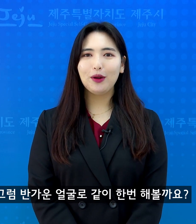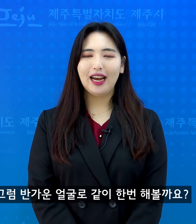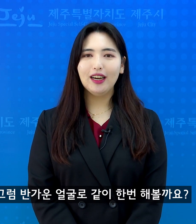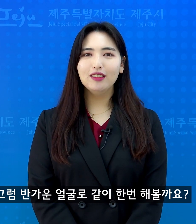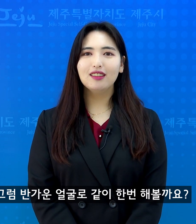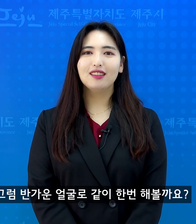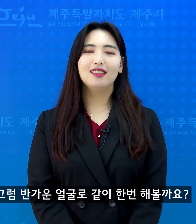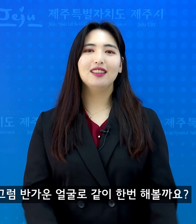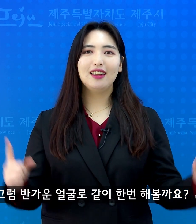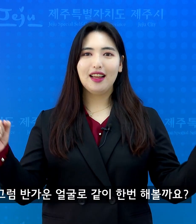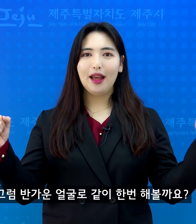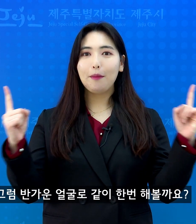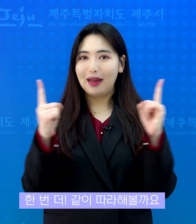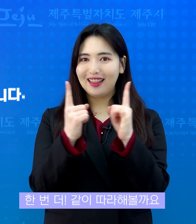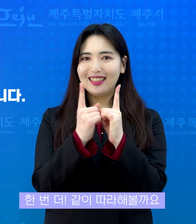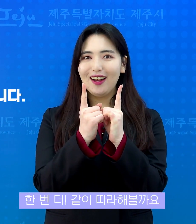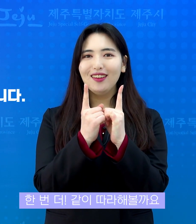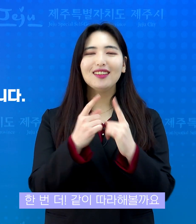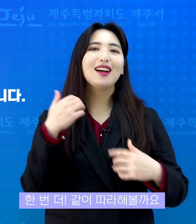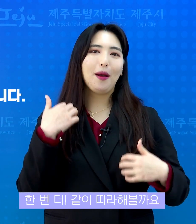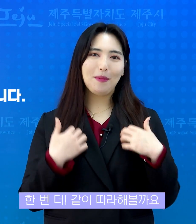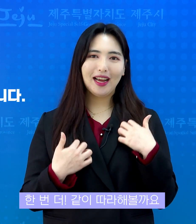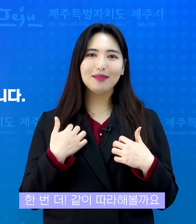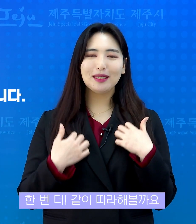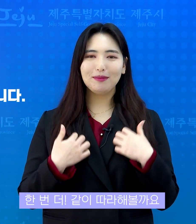해볼까요? 만나서 반갑습니다.